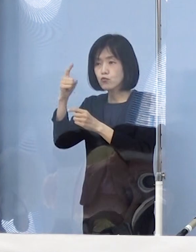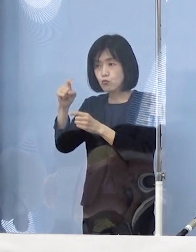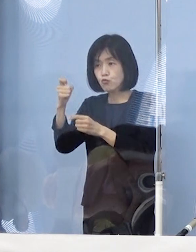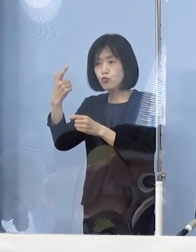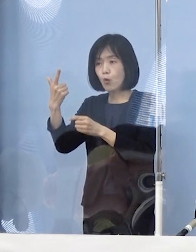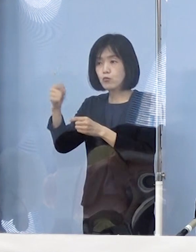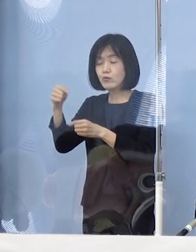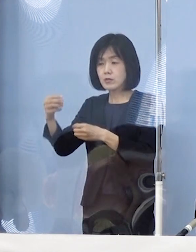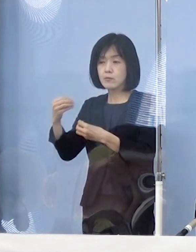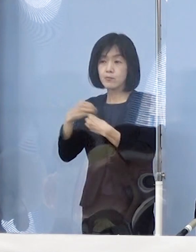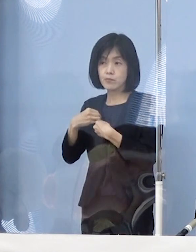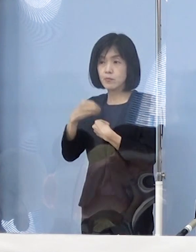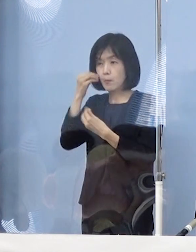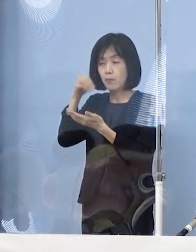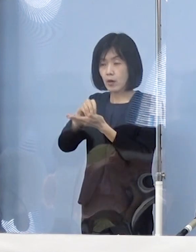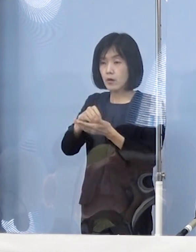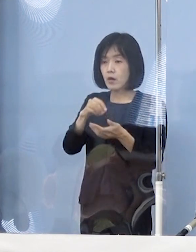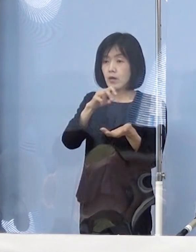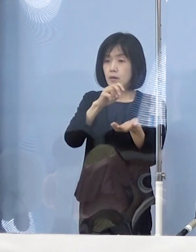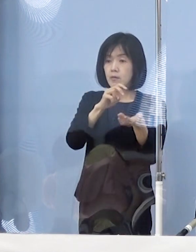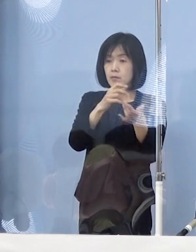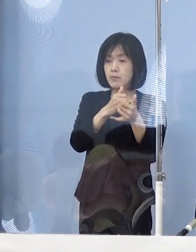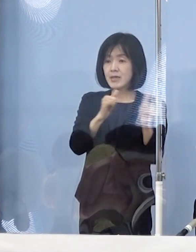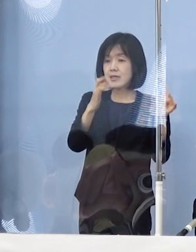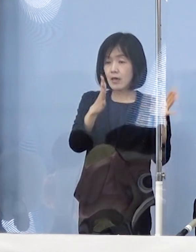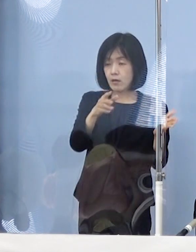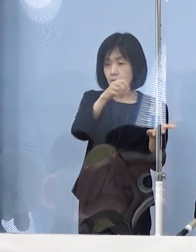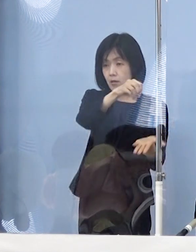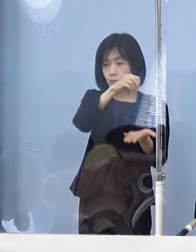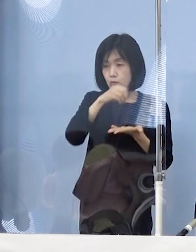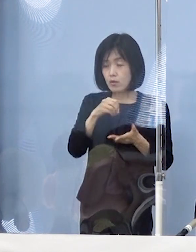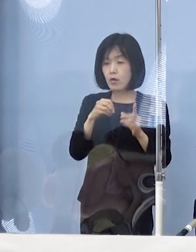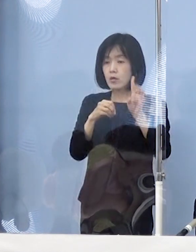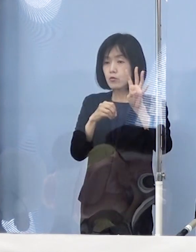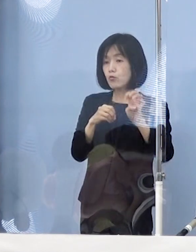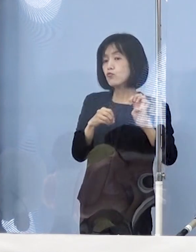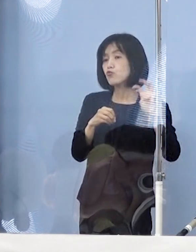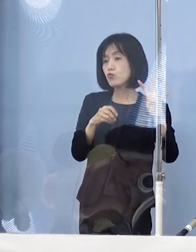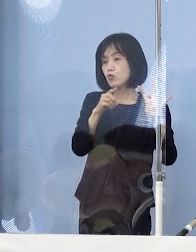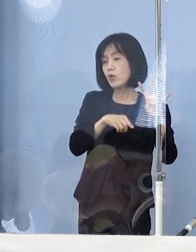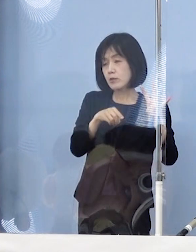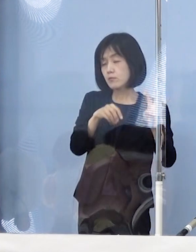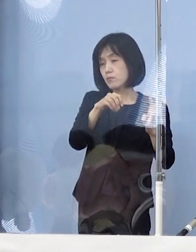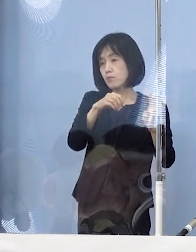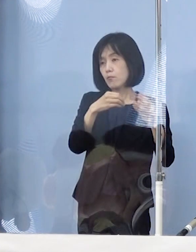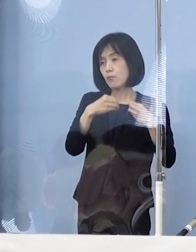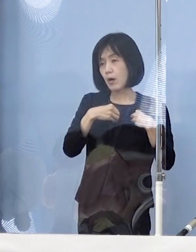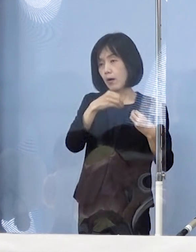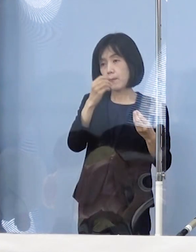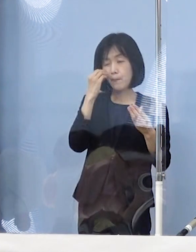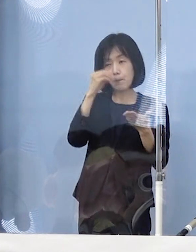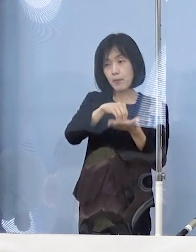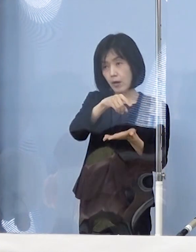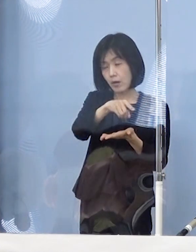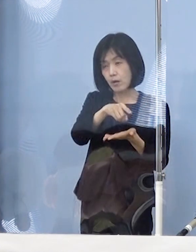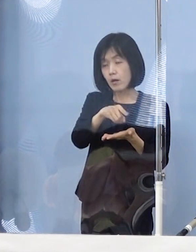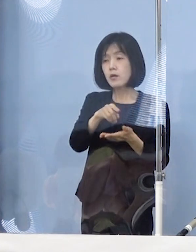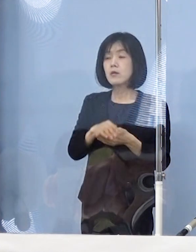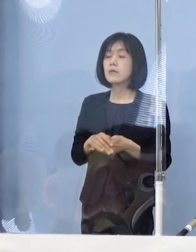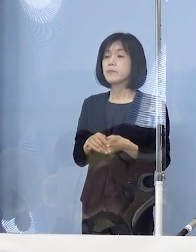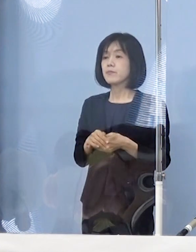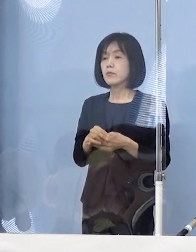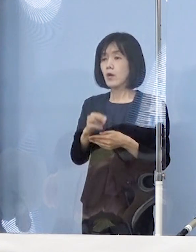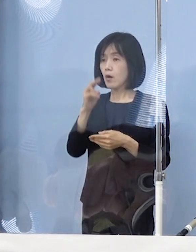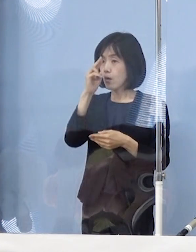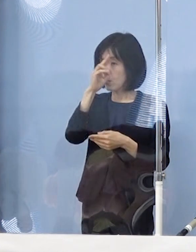機関等から上がってきたものがですね、44例となっております。で、このため、どうしても多分午後